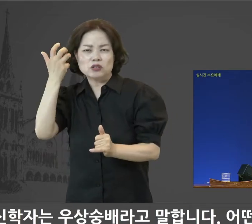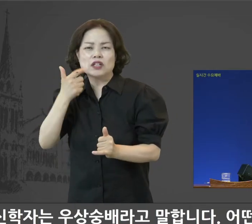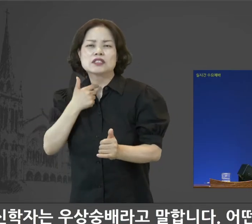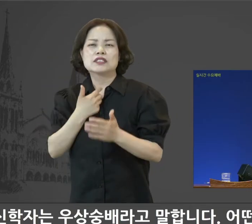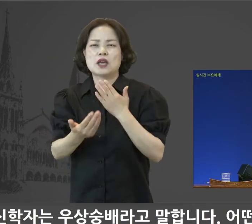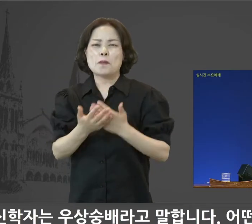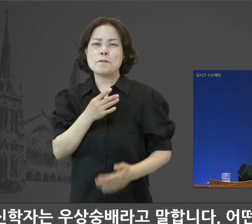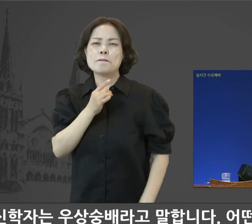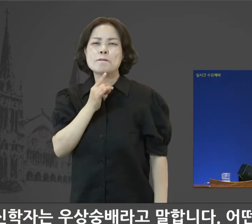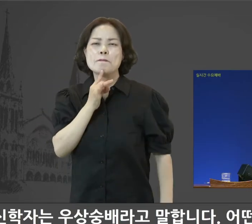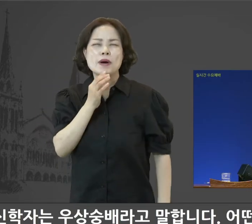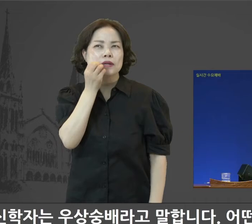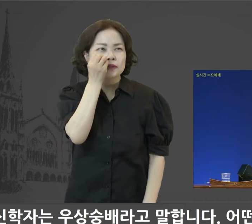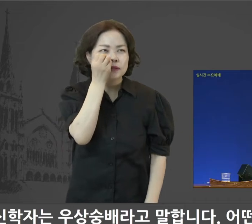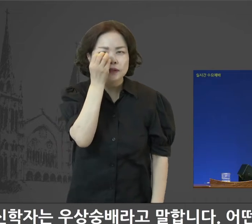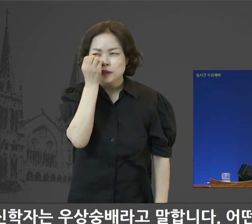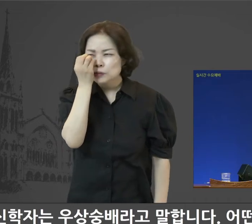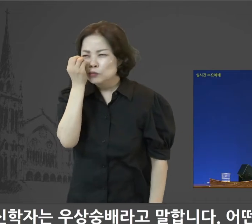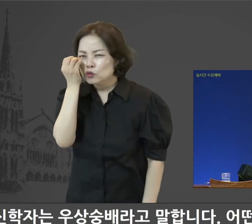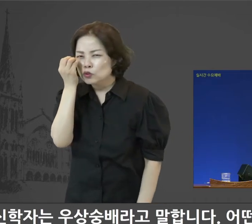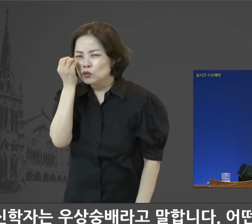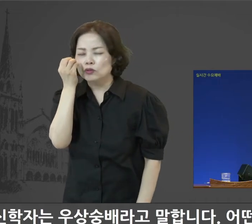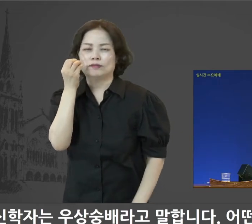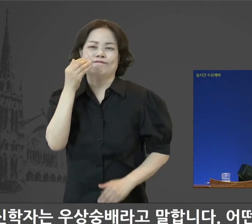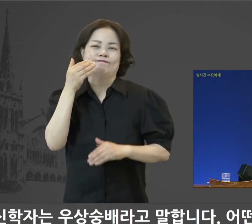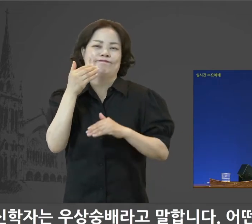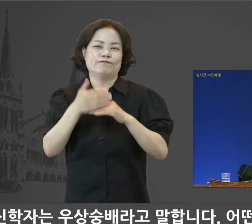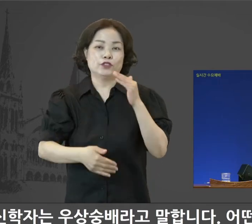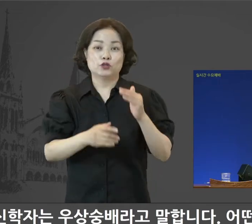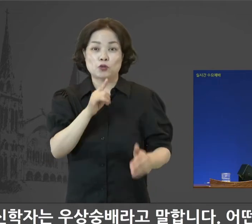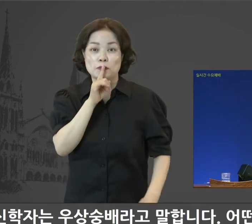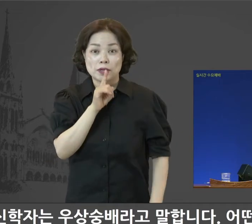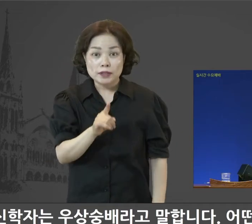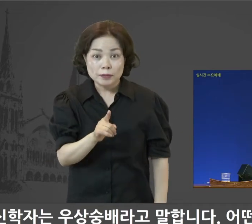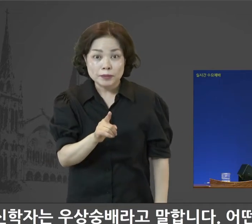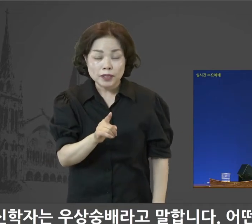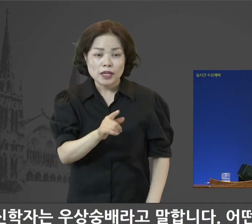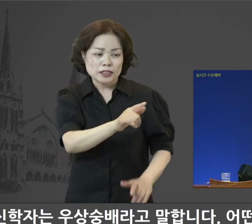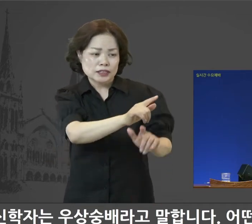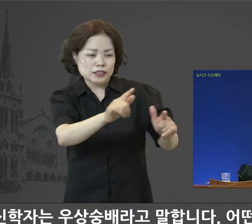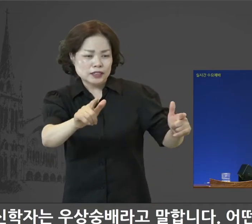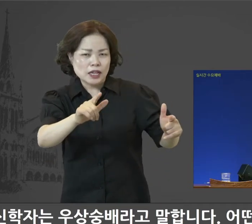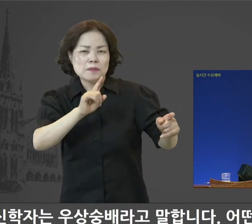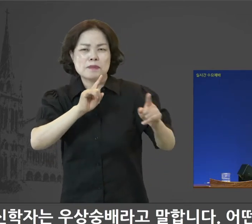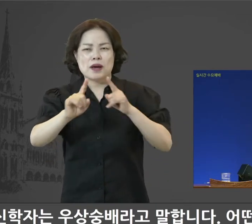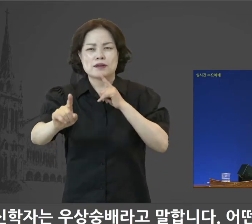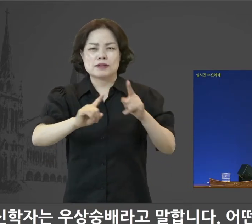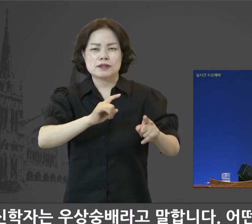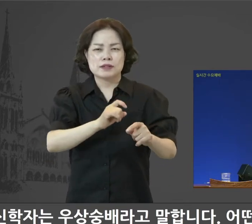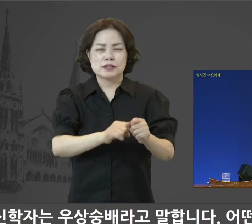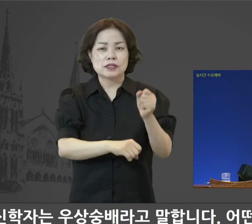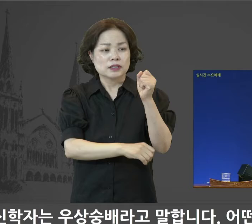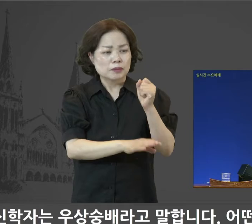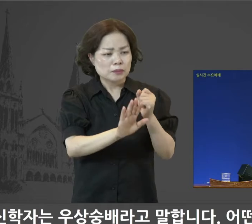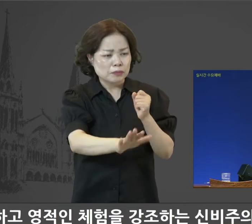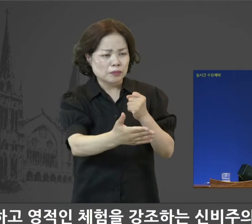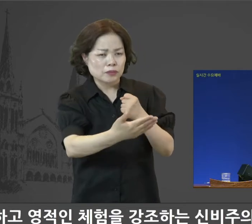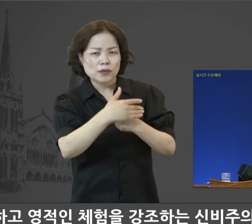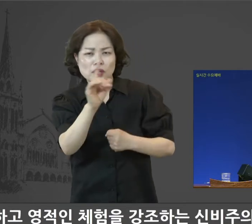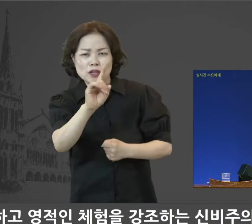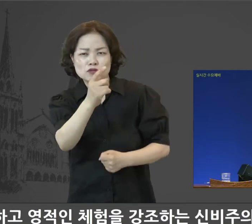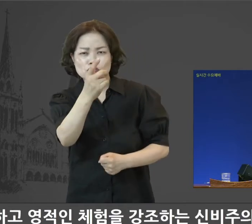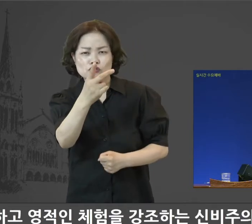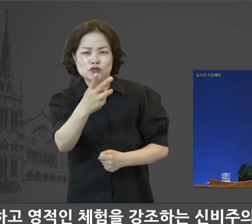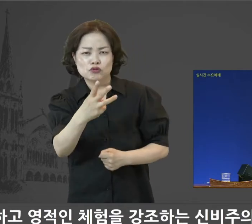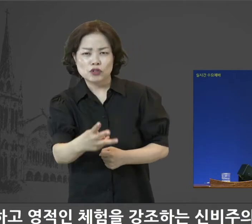강조하는 신비주의 사상이라고도 주장을 합니다. 그들의 주장을 뒷받칠 만한 한두